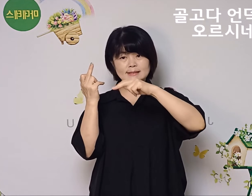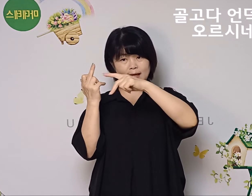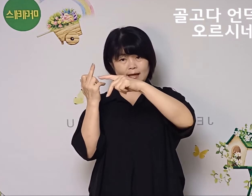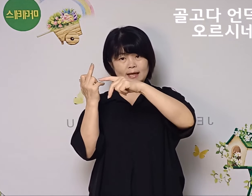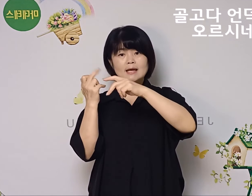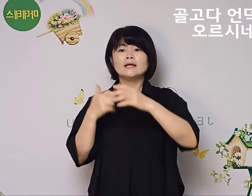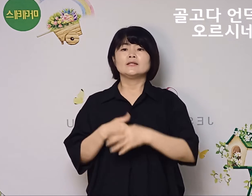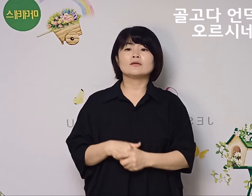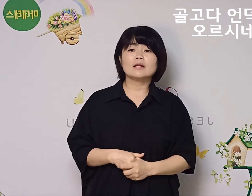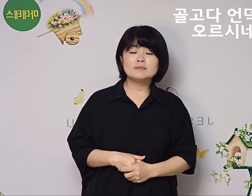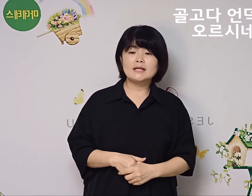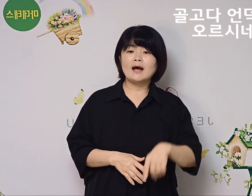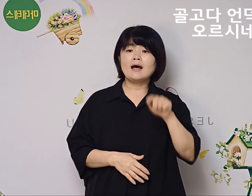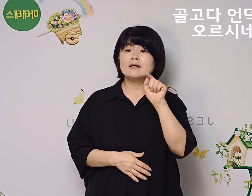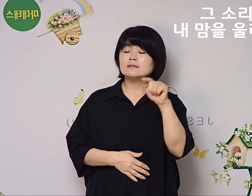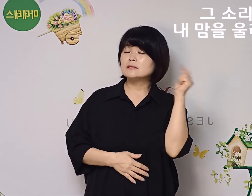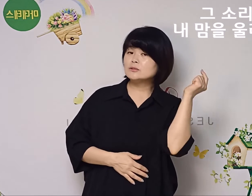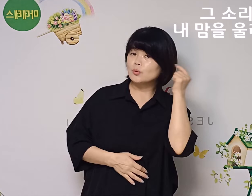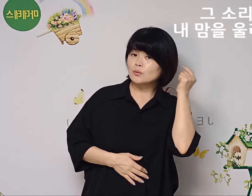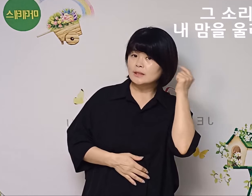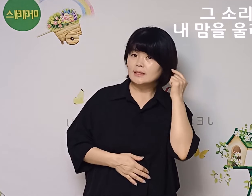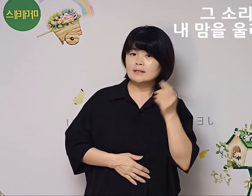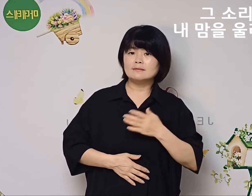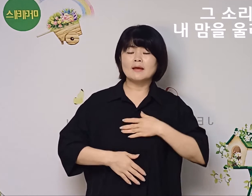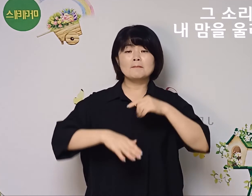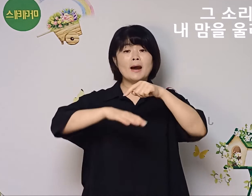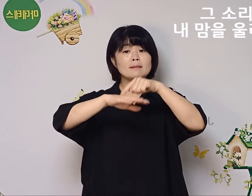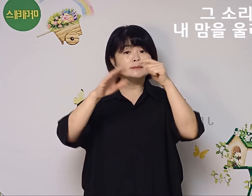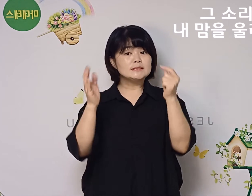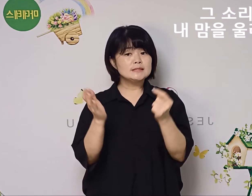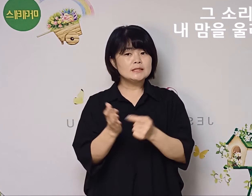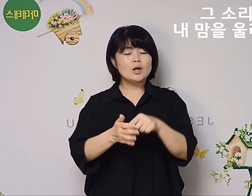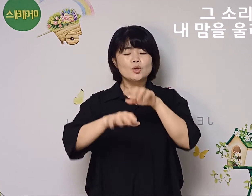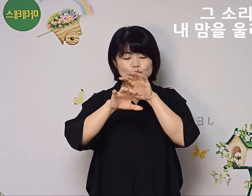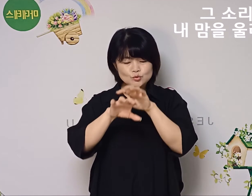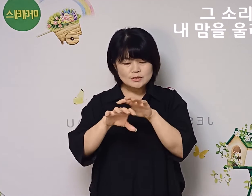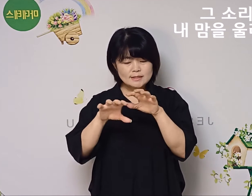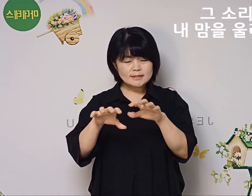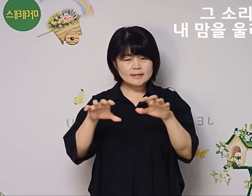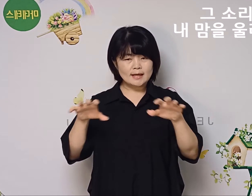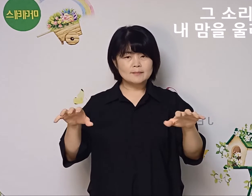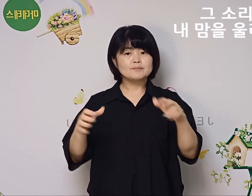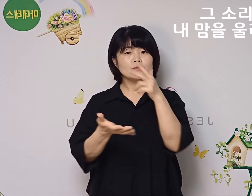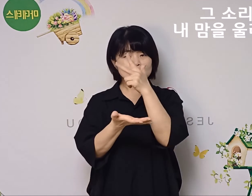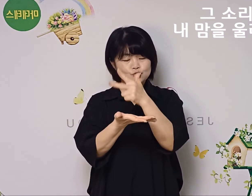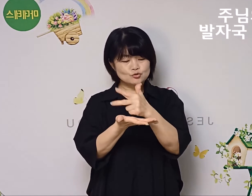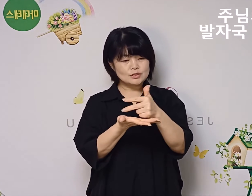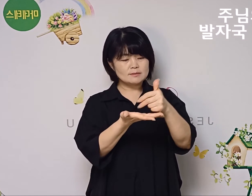오르시네. 연결합니다. 그 소리 내 마음을 울리네.